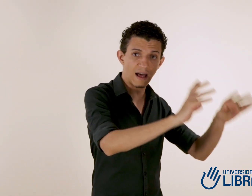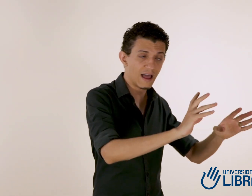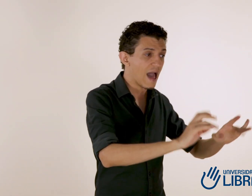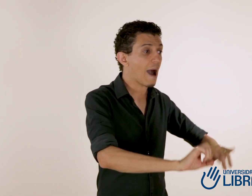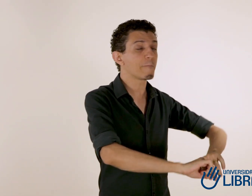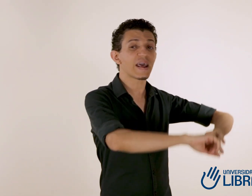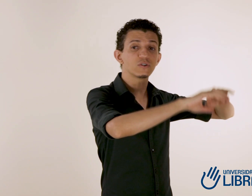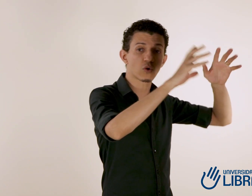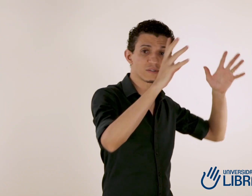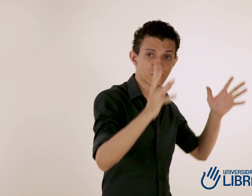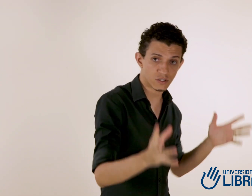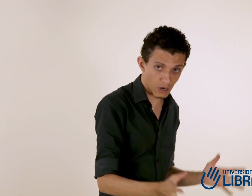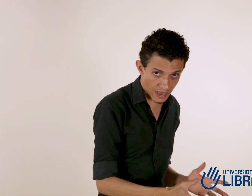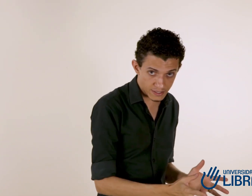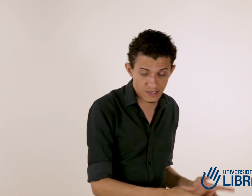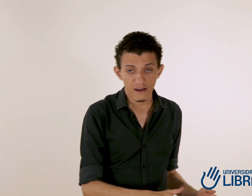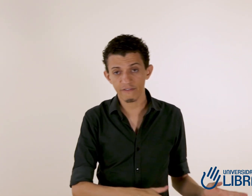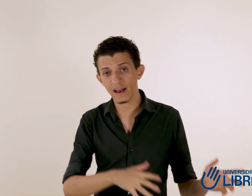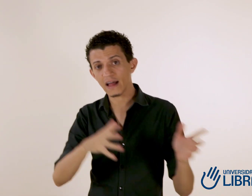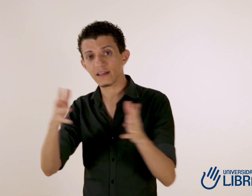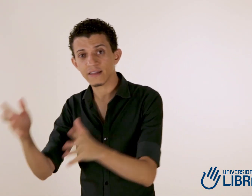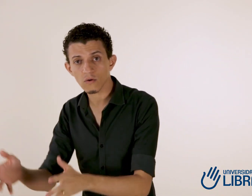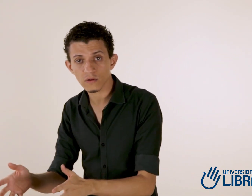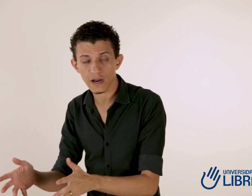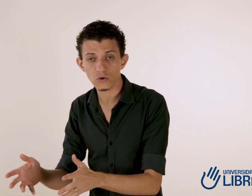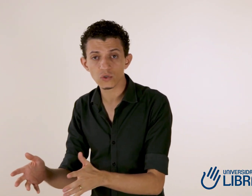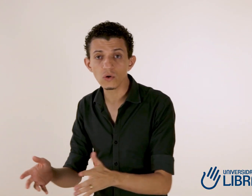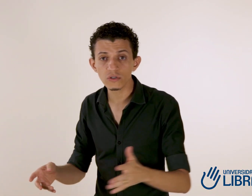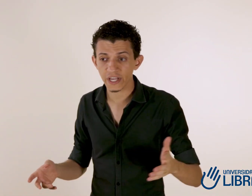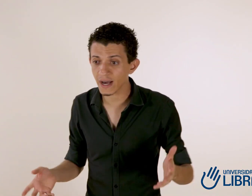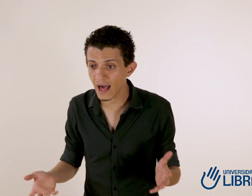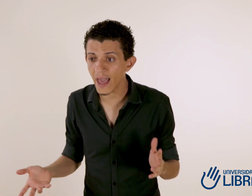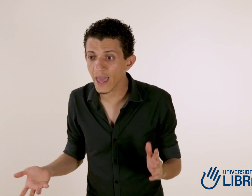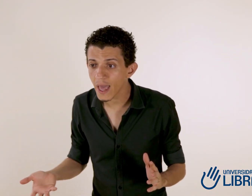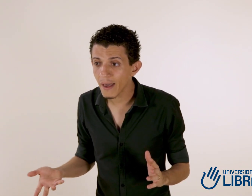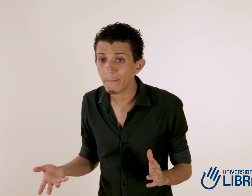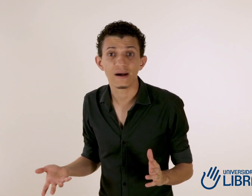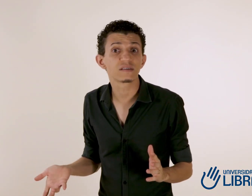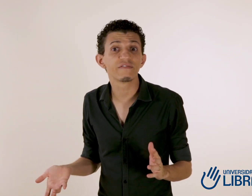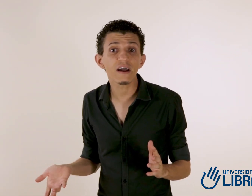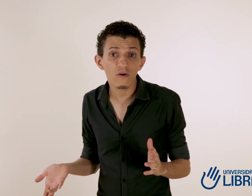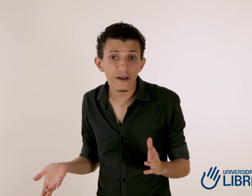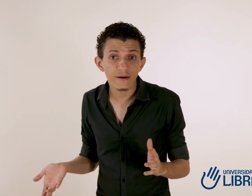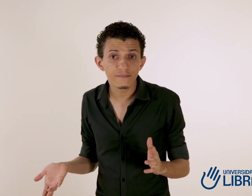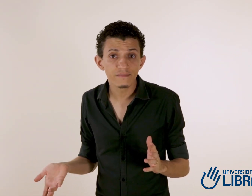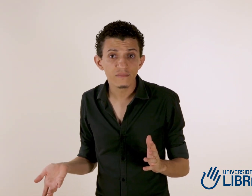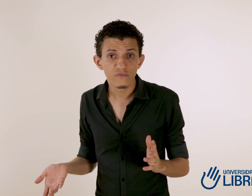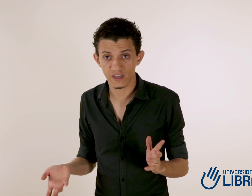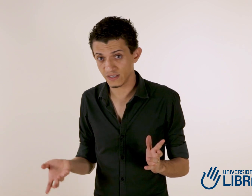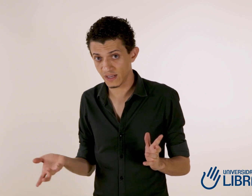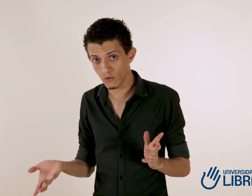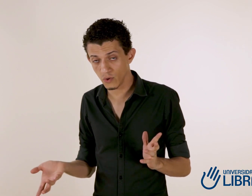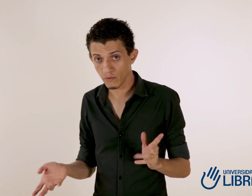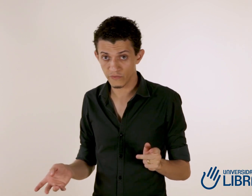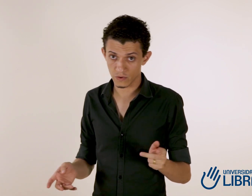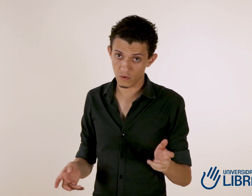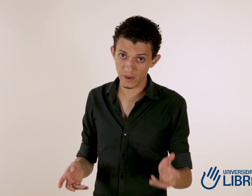lá, aprende coisas isoladas, vai lá tentar encontrar os surdos, chega lá e passa vergonha, fica inseguro, fica com